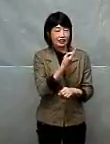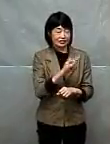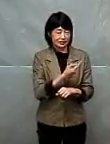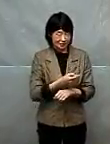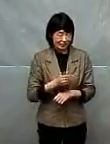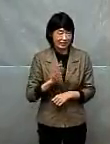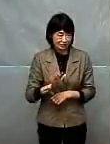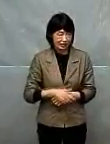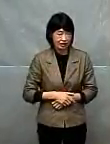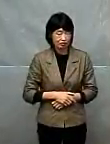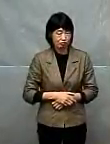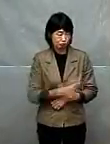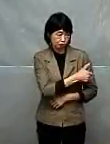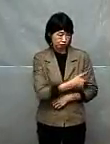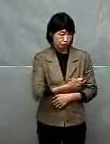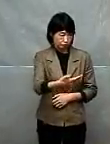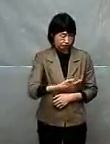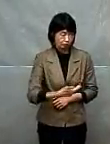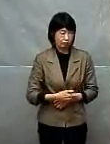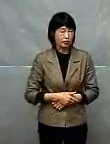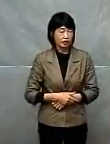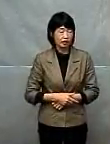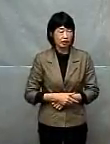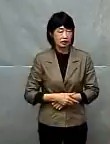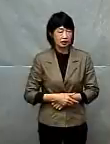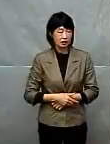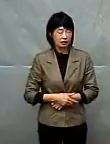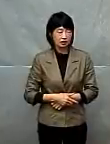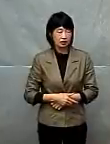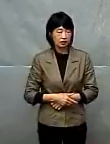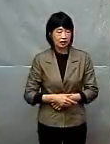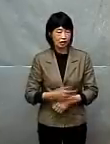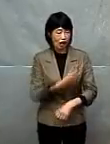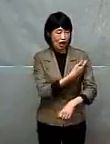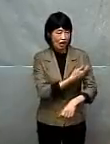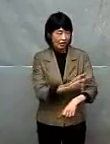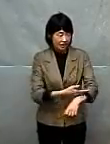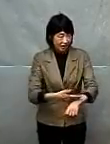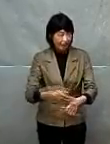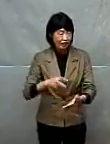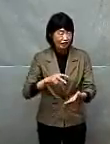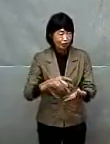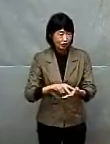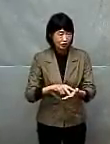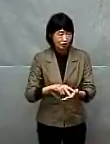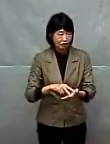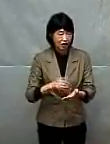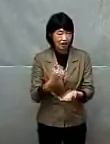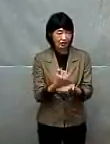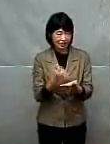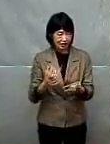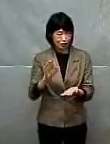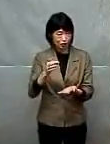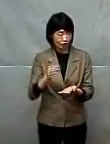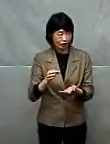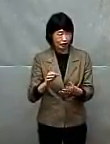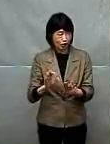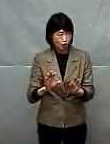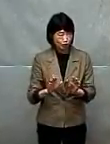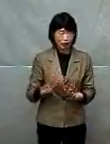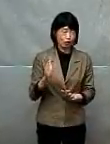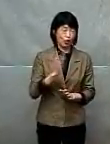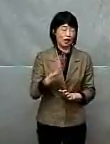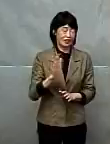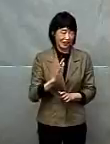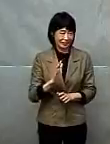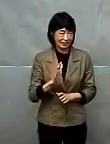れは方向流れとしては辞退の方向、 はい、 辞退する方向っていう流れで今のところ言うってことですね。 いやいや、本当に追及